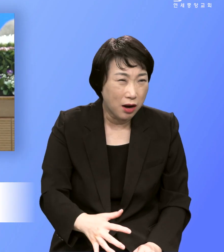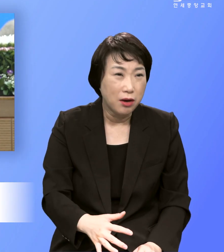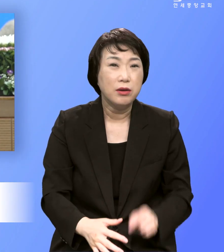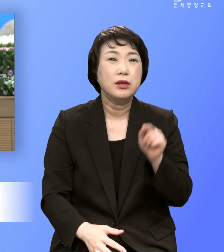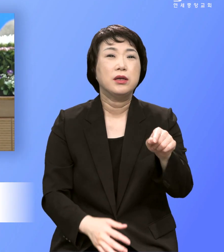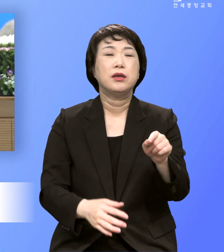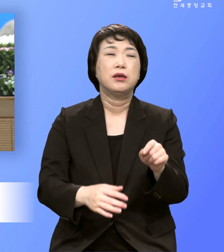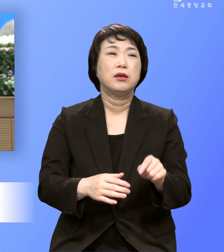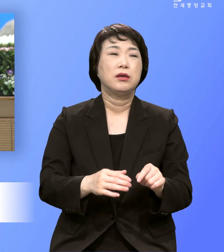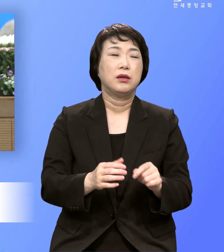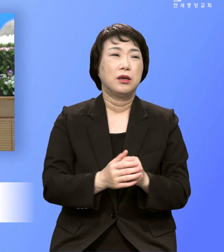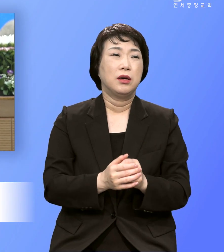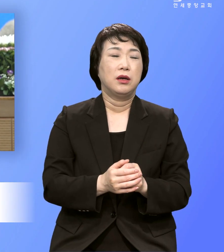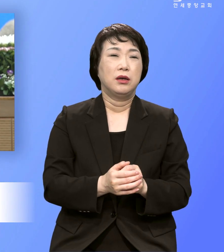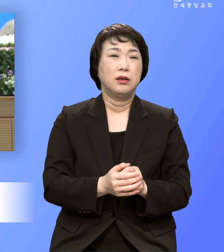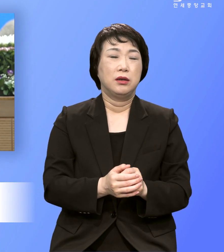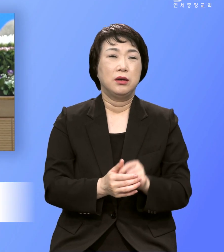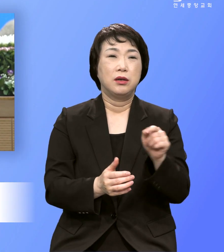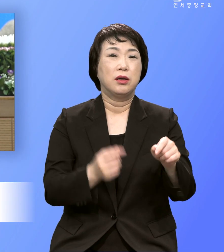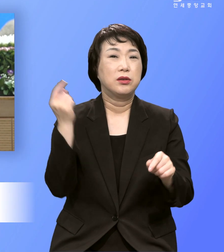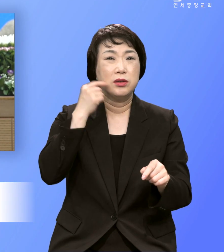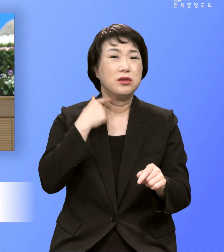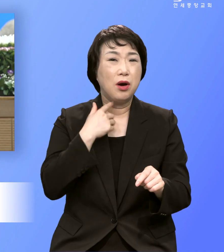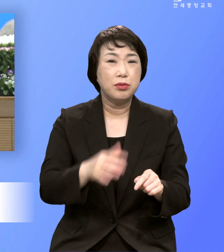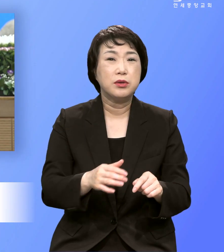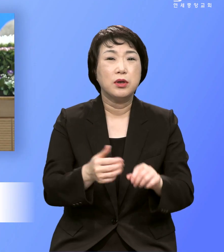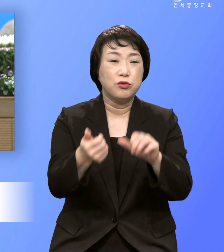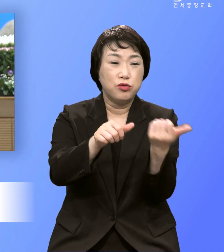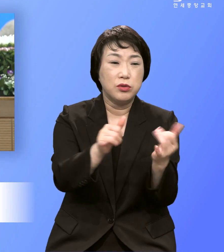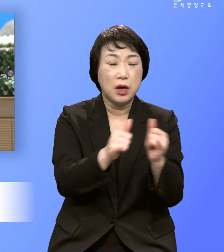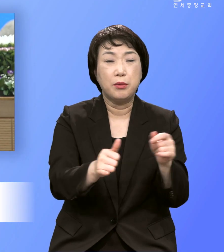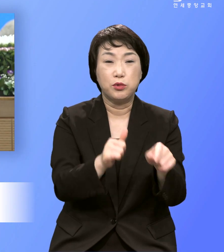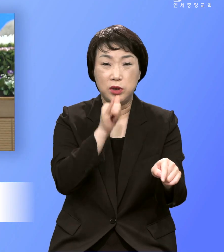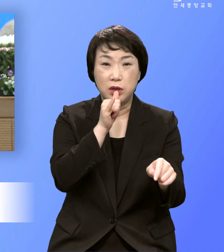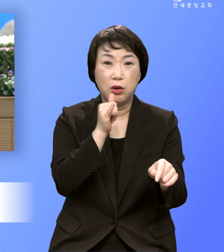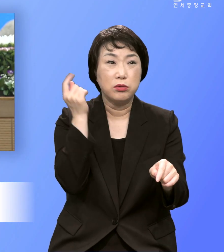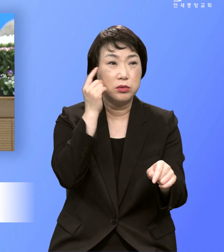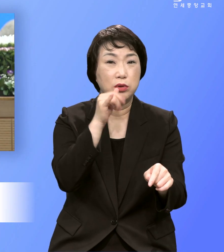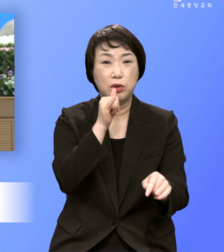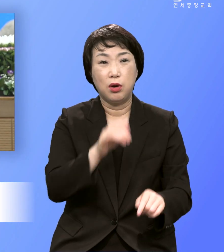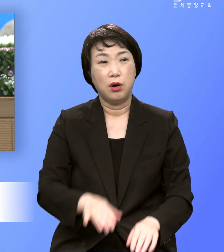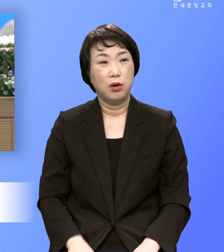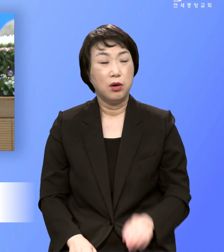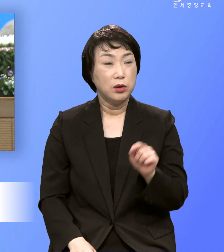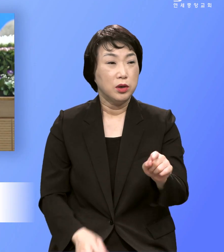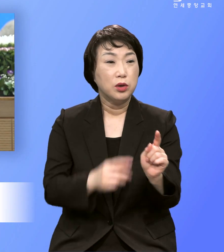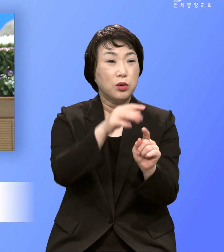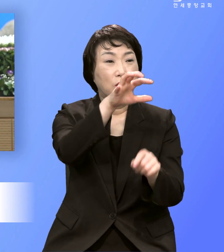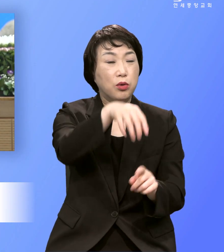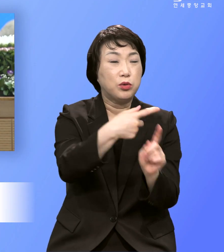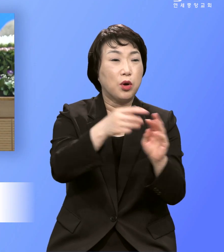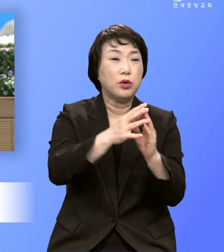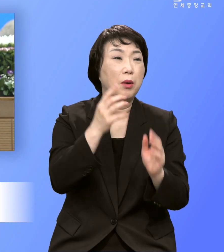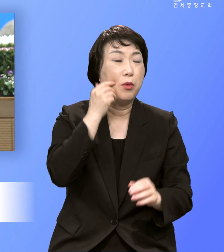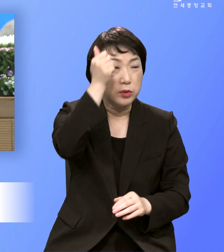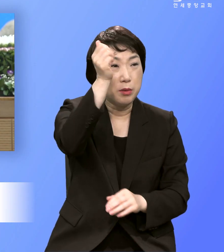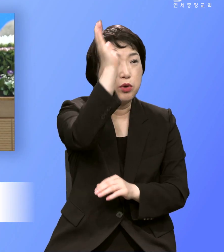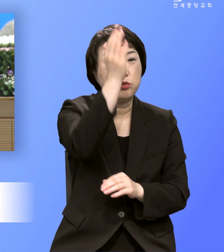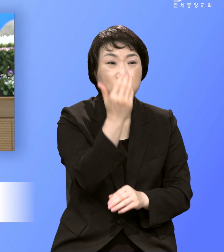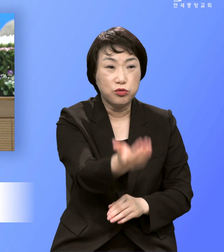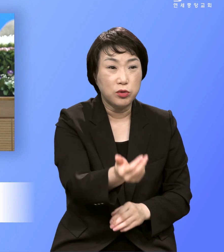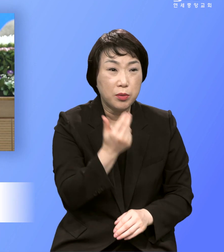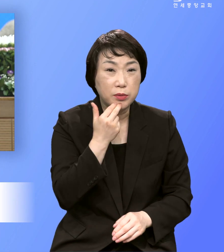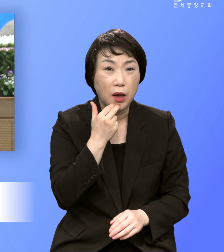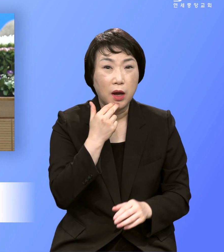한마디도 못 듣고 죽는 사람 많아요. 담임 목사가 그런 설교를 안 해요. 세상에 인문학적인